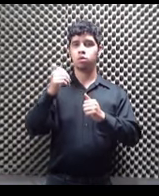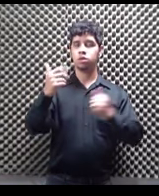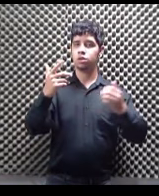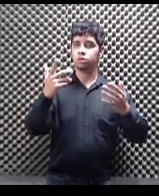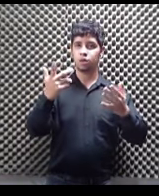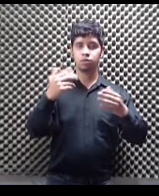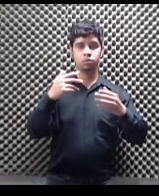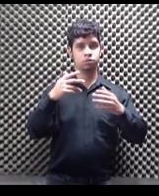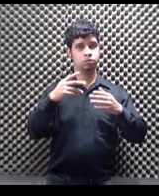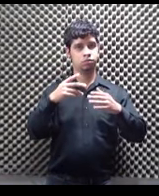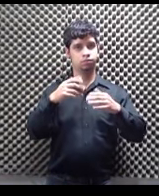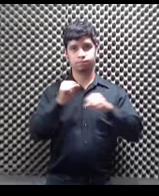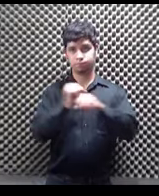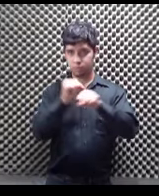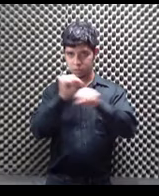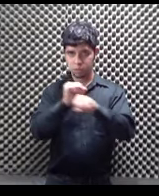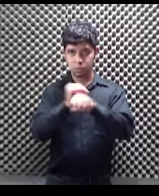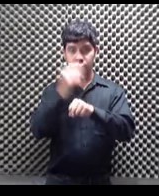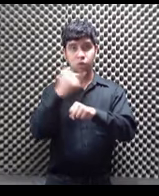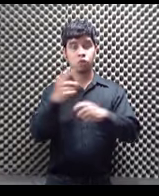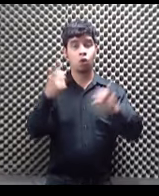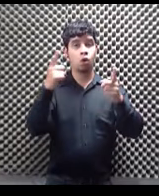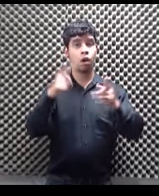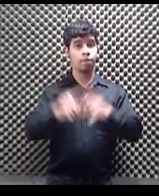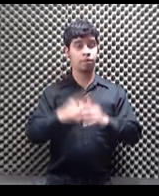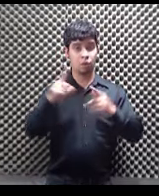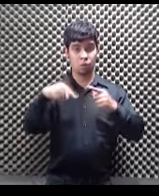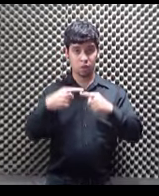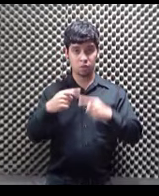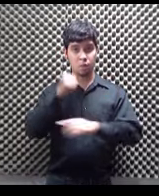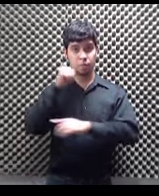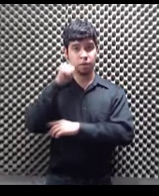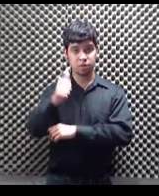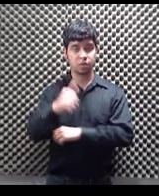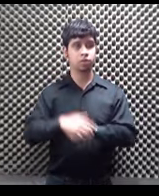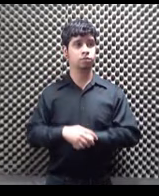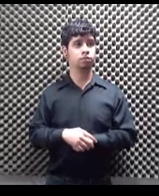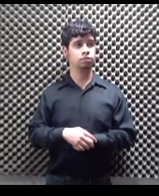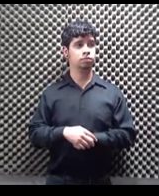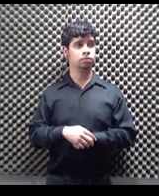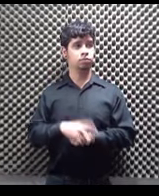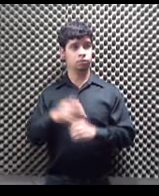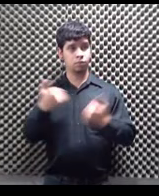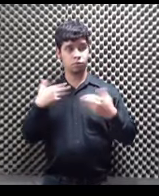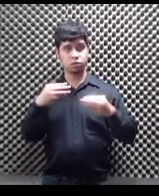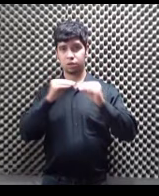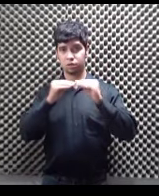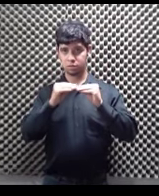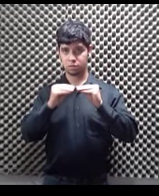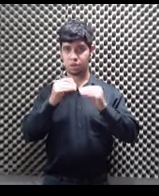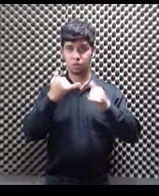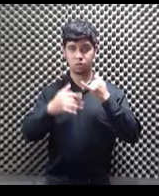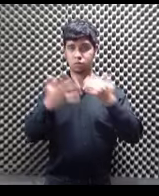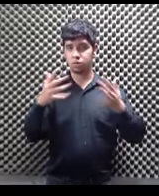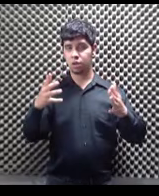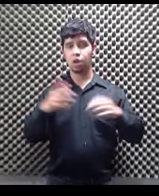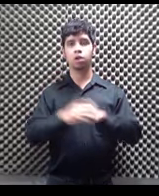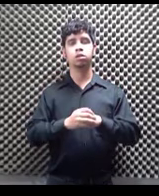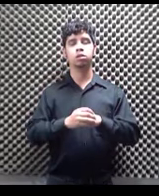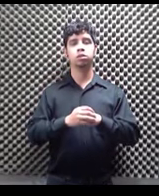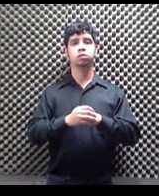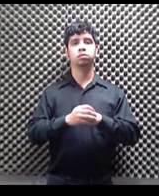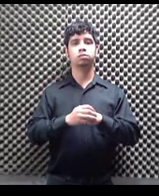en un zapato. Pero es que esto empieza mañana. Ay, así que están mismo. Dándole los últimos toques. Los ya. Últimos toques y a la